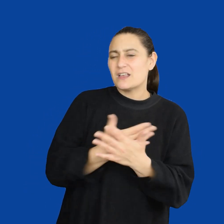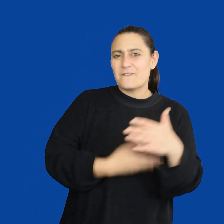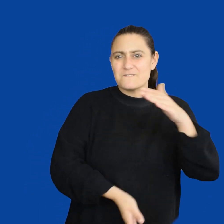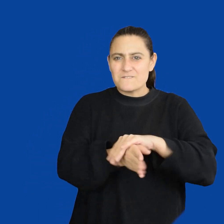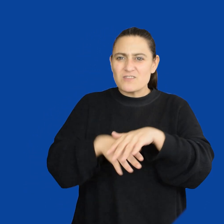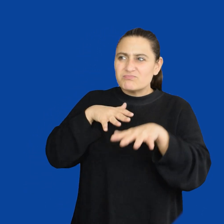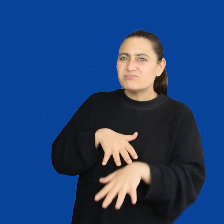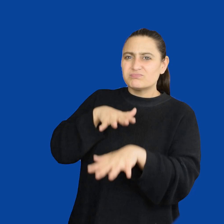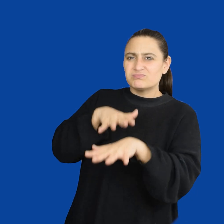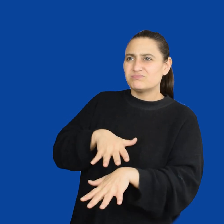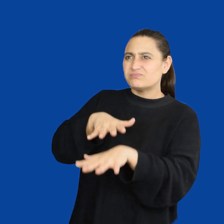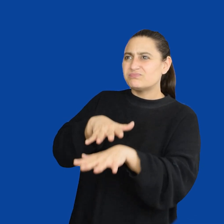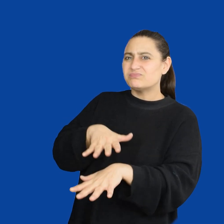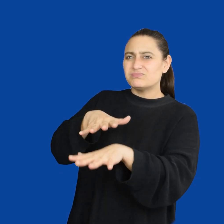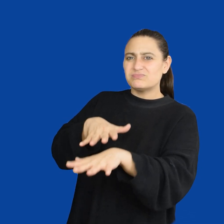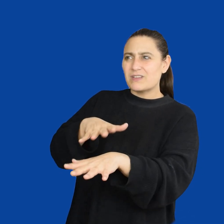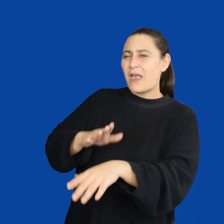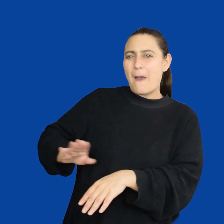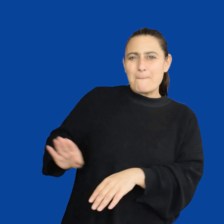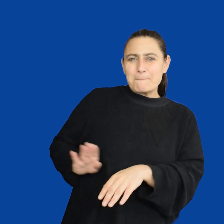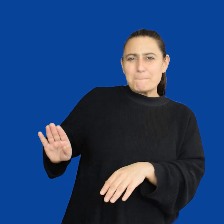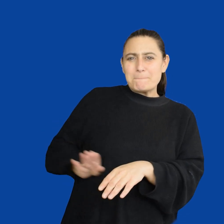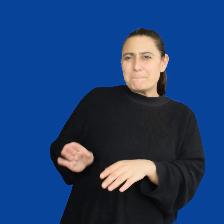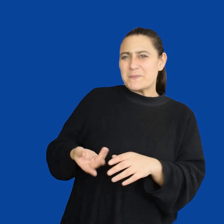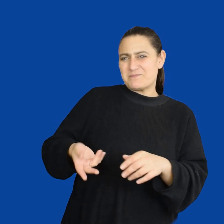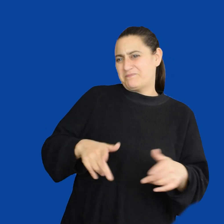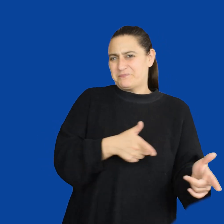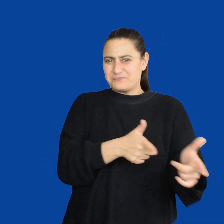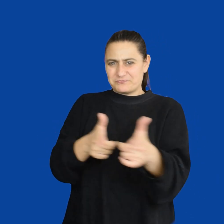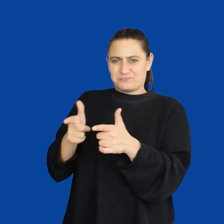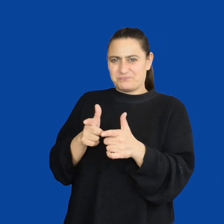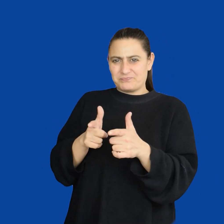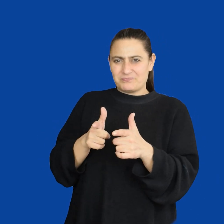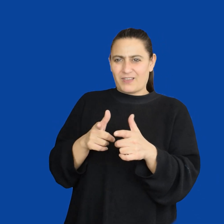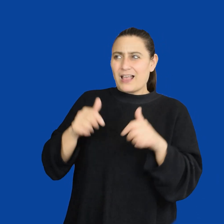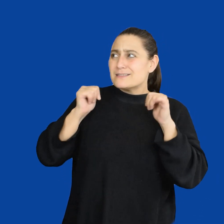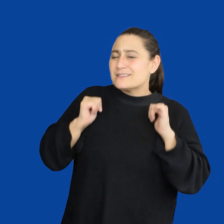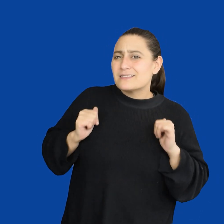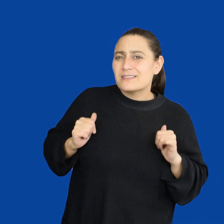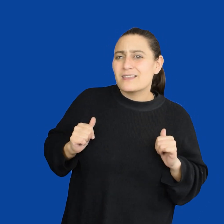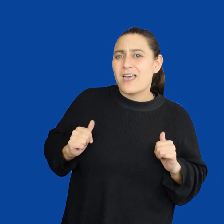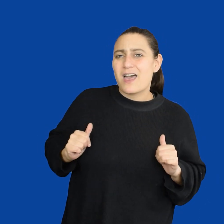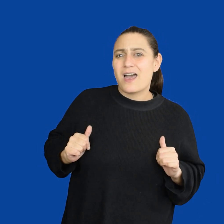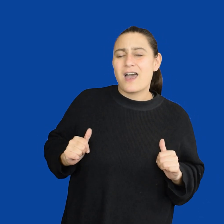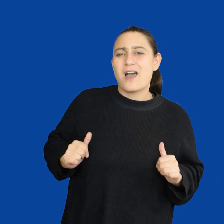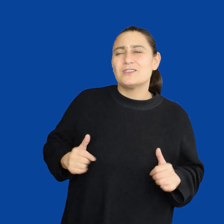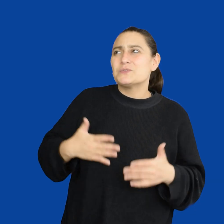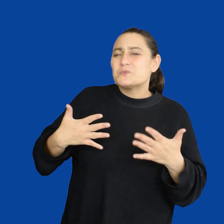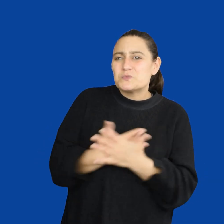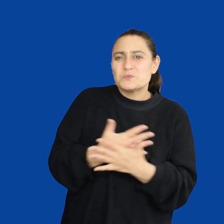separatismo, la población sufre deportaciones en condiciones inhumanas, donde la mayoría pierde la vida no solo por el